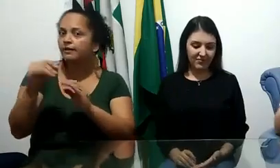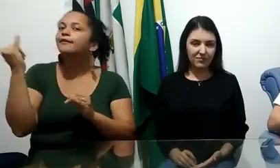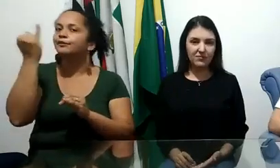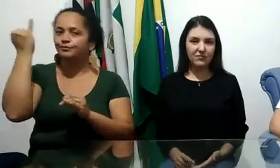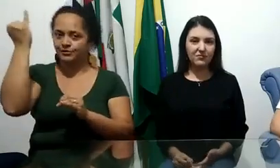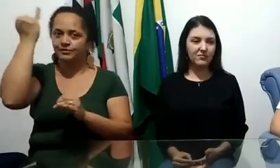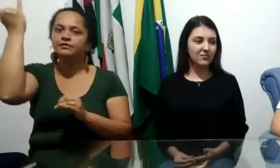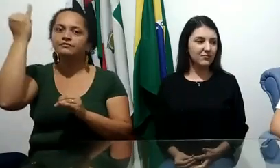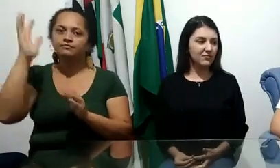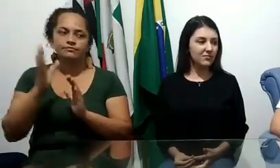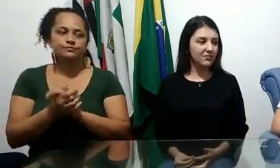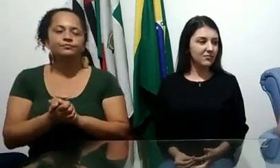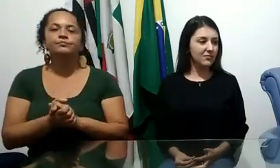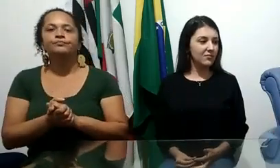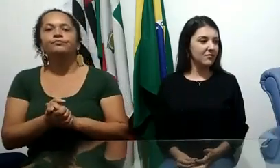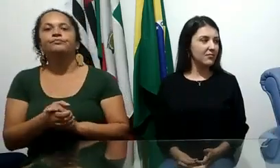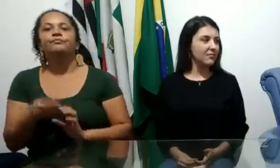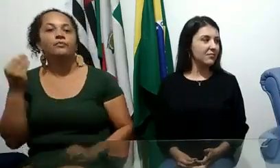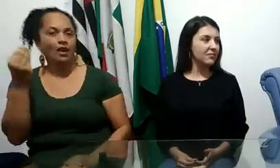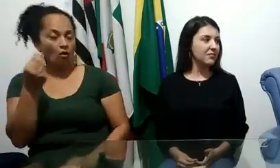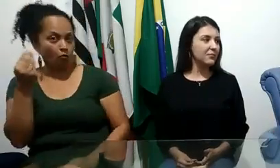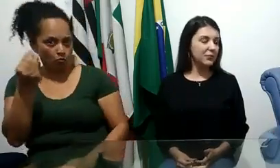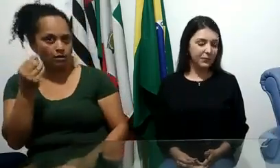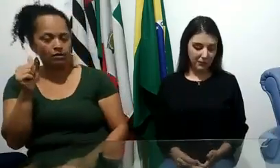das meninas,